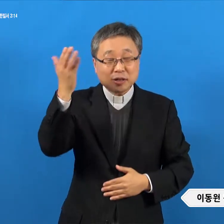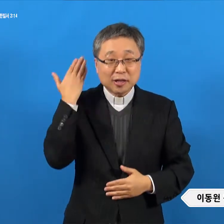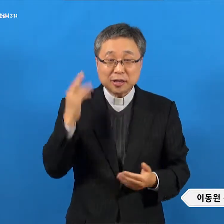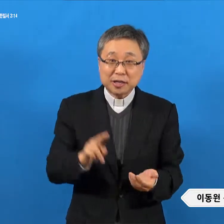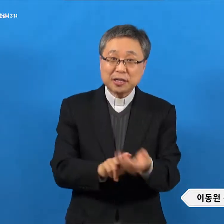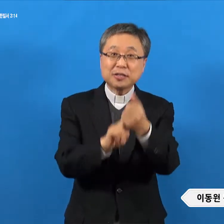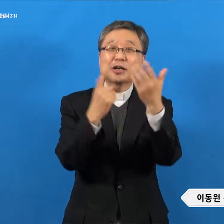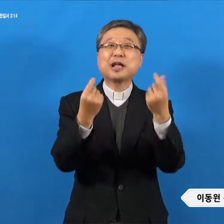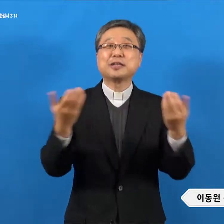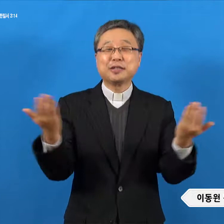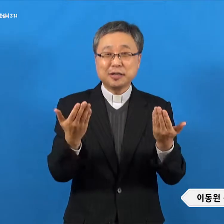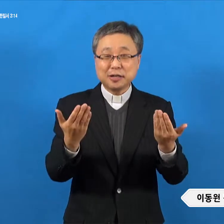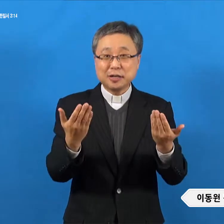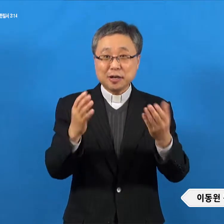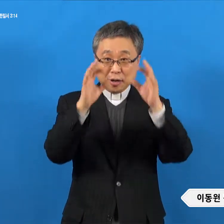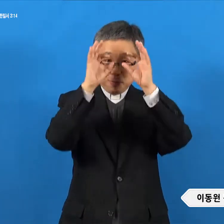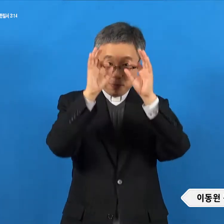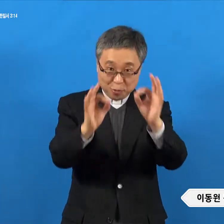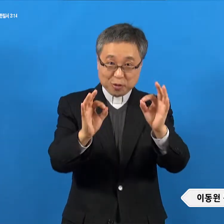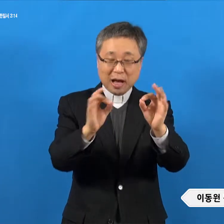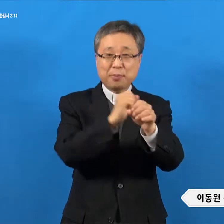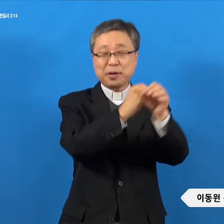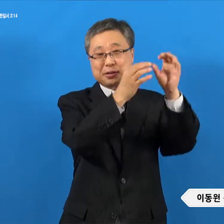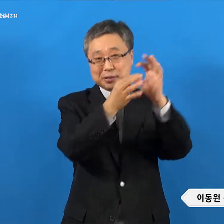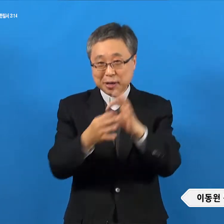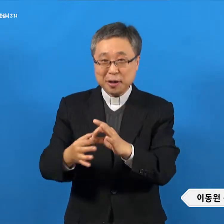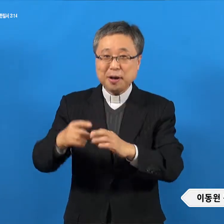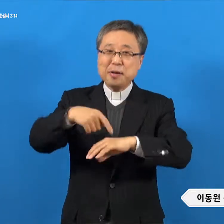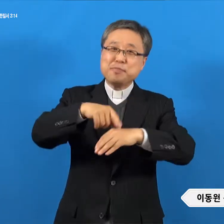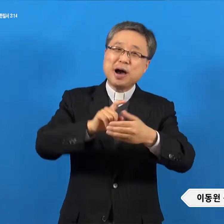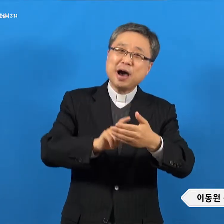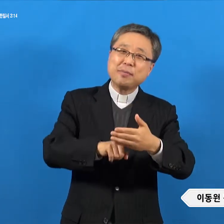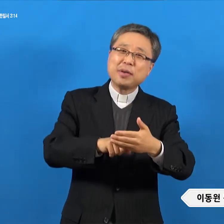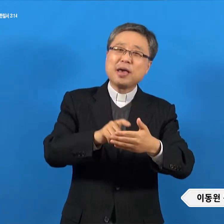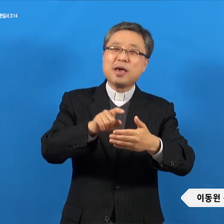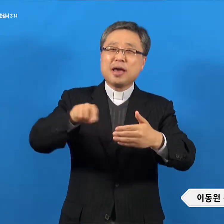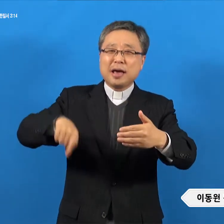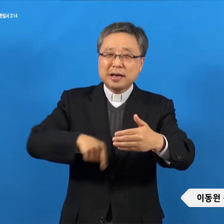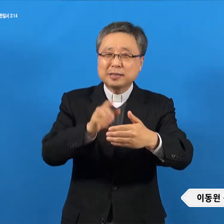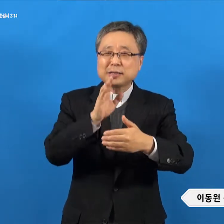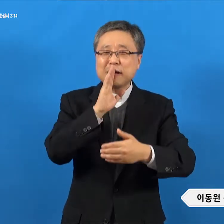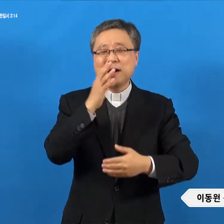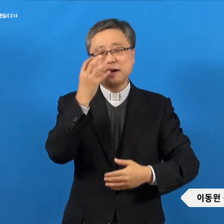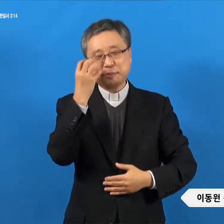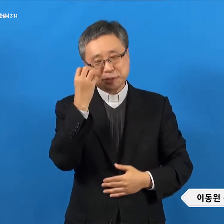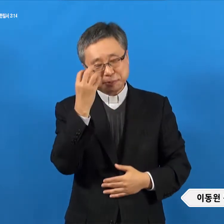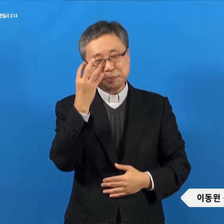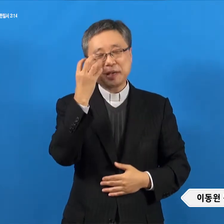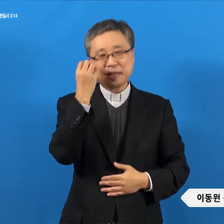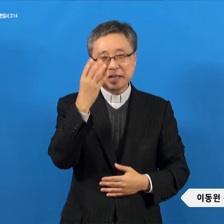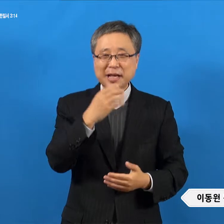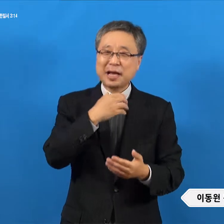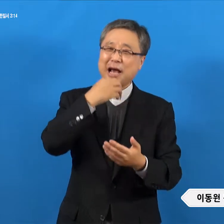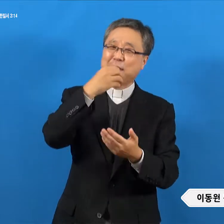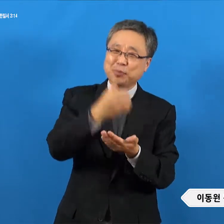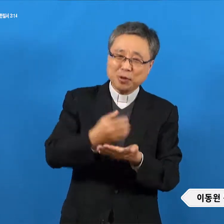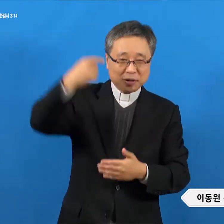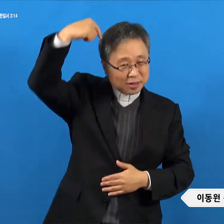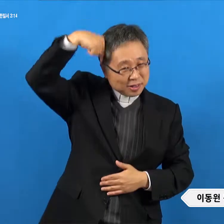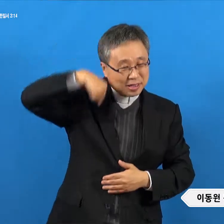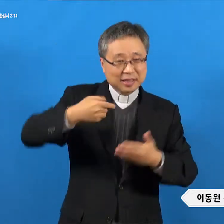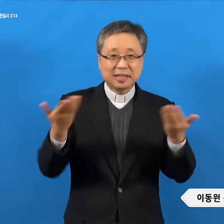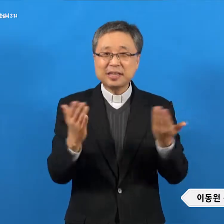기적 같은 일을 목격하면서 마음에 참 신비롭다라는 그런 감동을 느낀 일이